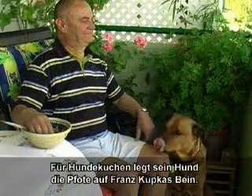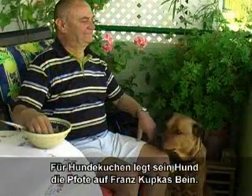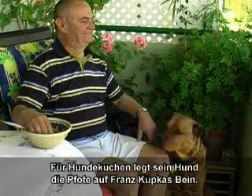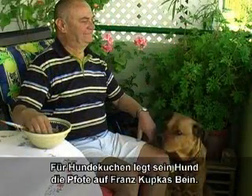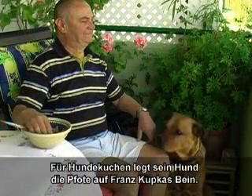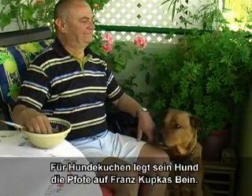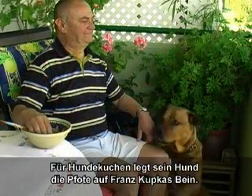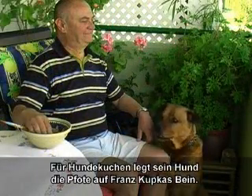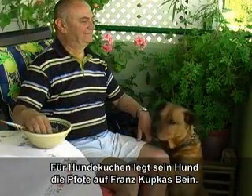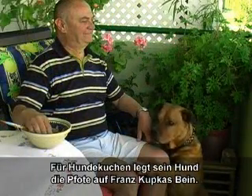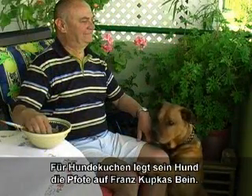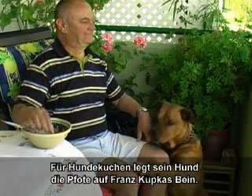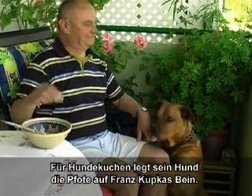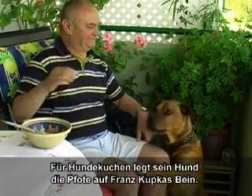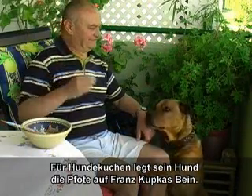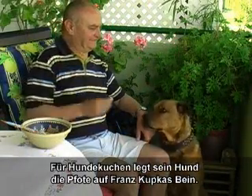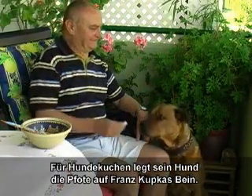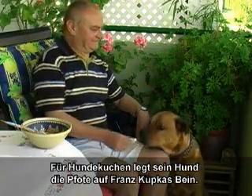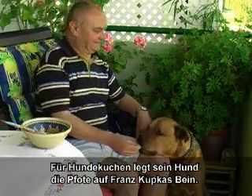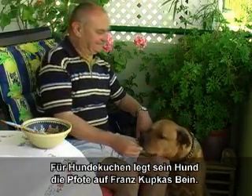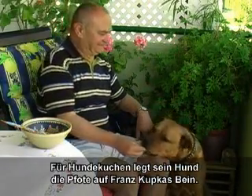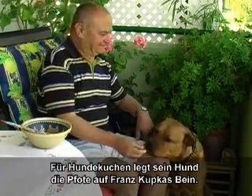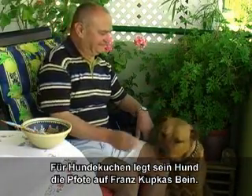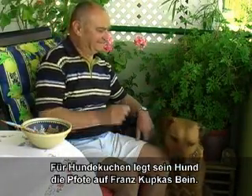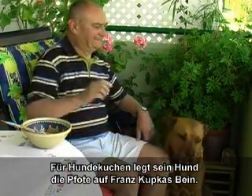Für Hundekuchen legt sein Hund die Pfote auf Franz Kupkas Bein.